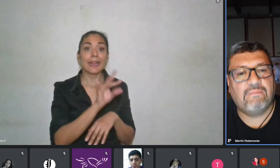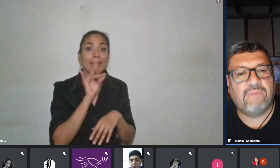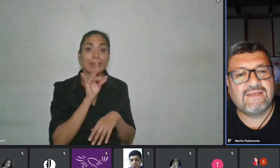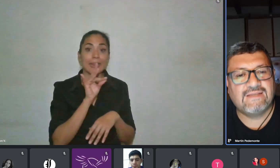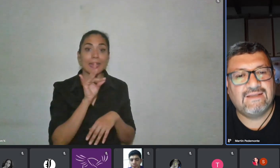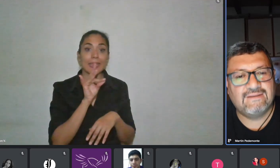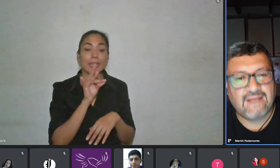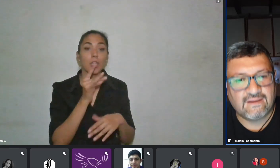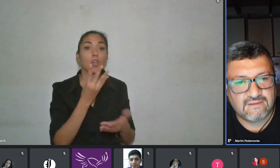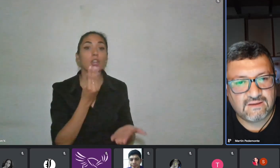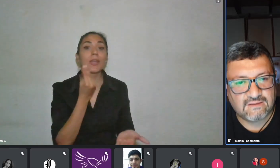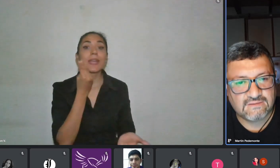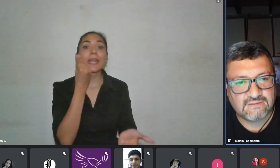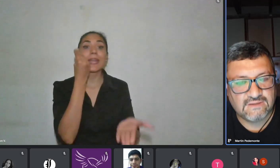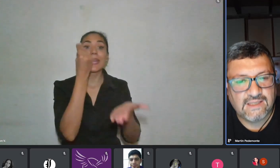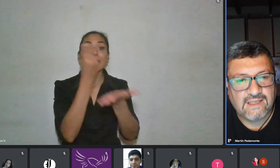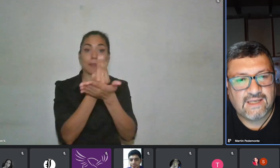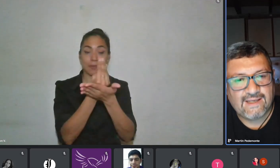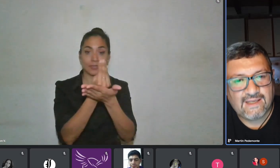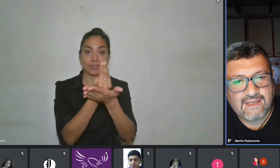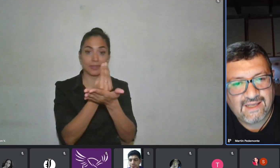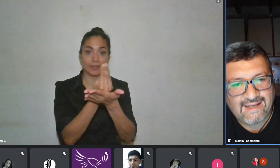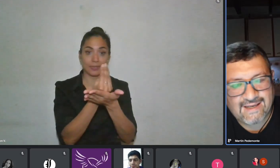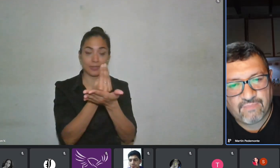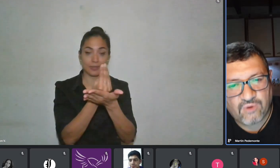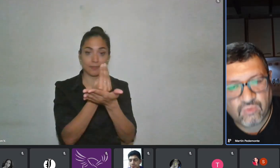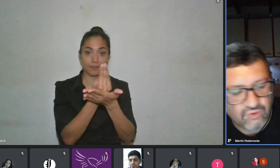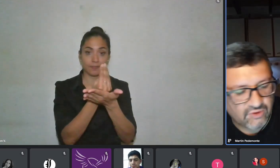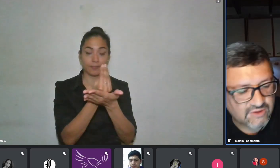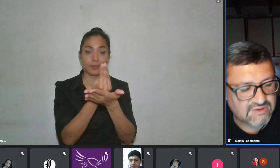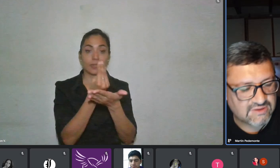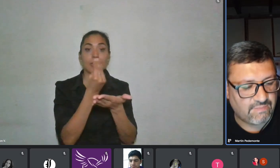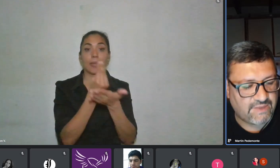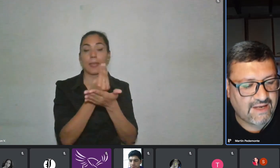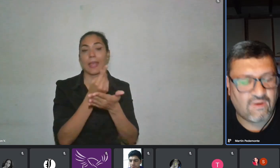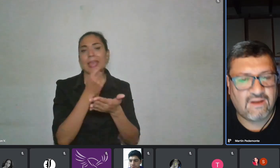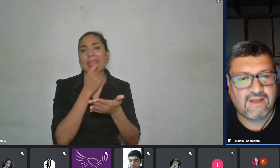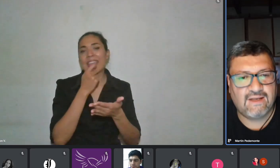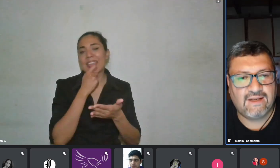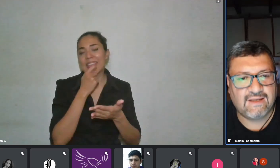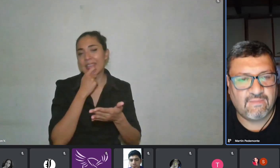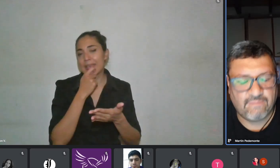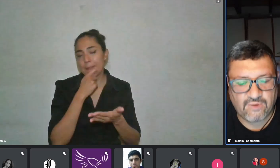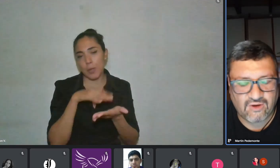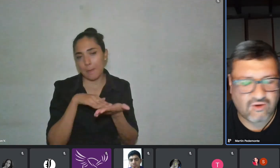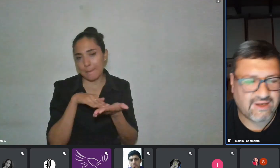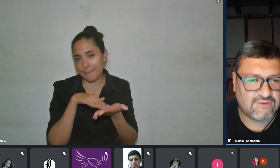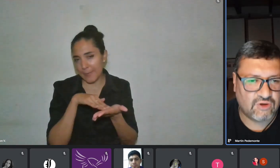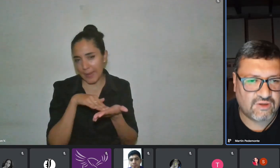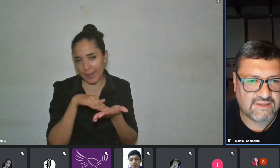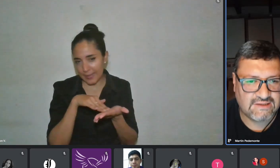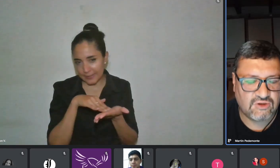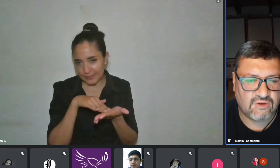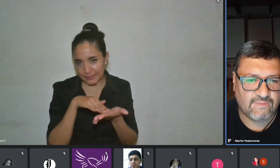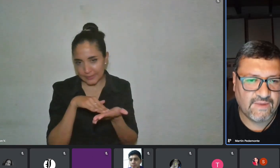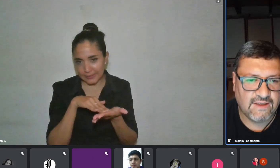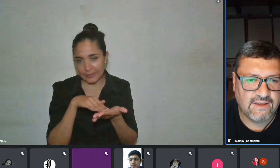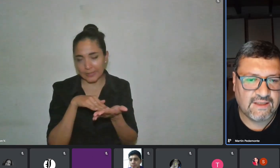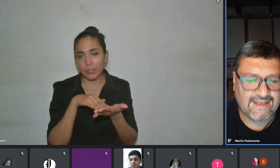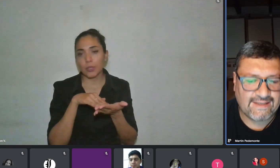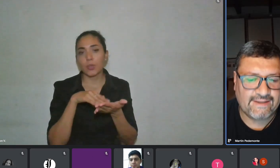nuestros representantes. El ejemplo burdo que yo siempre hago, el ejemplo de los gestores. Si